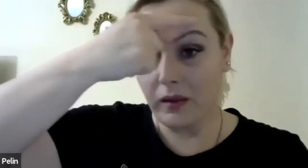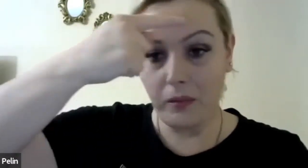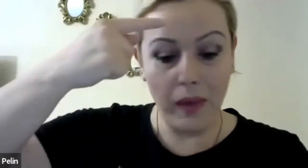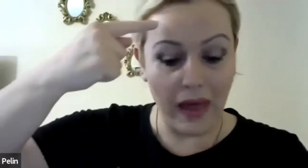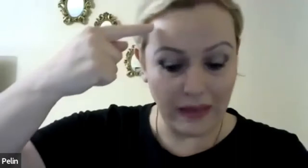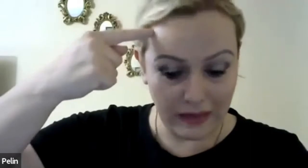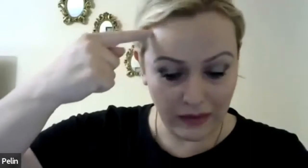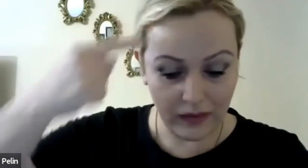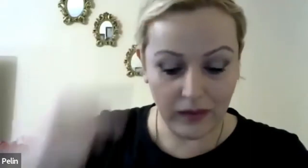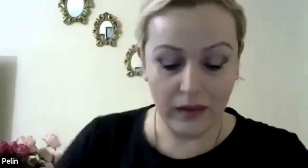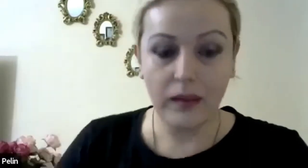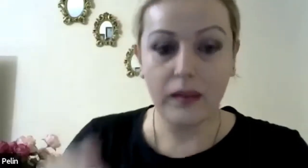belki.